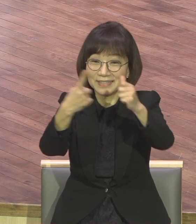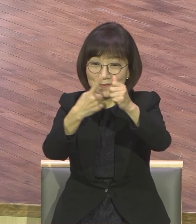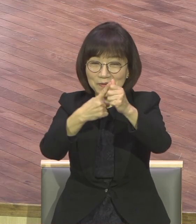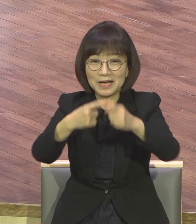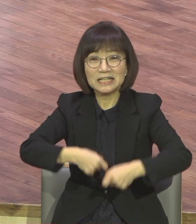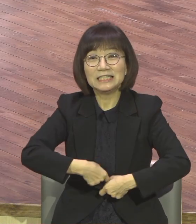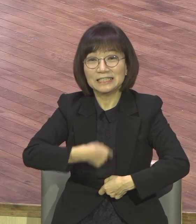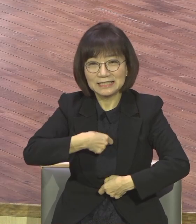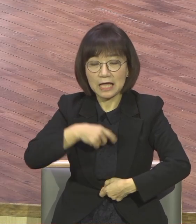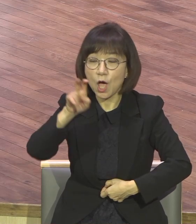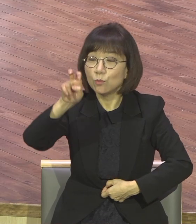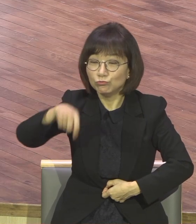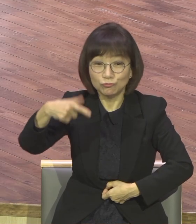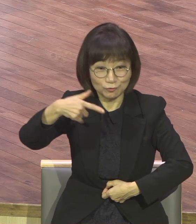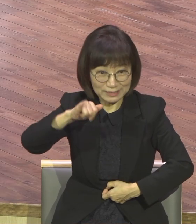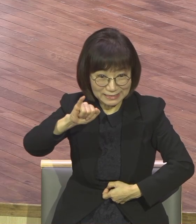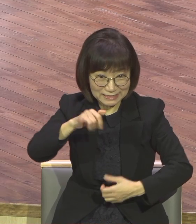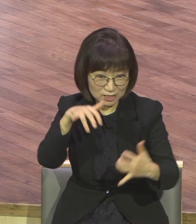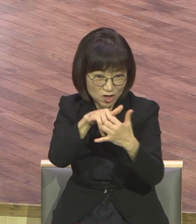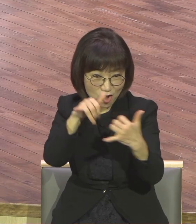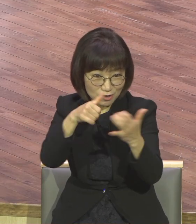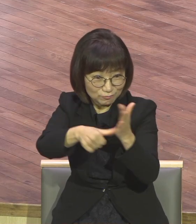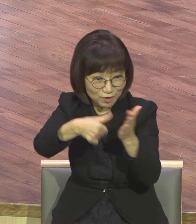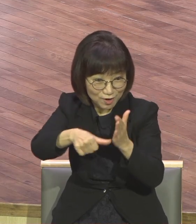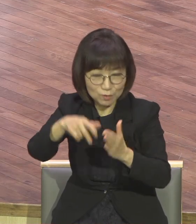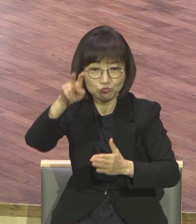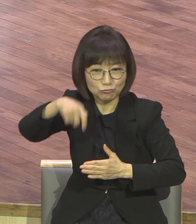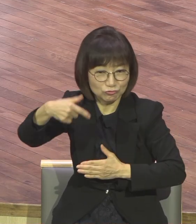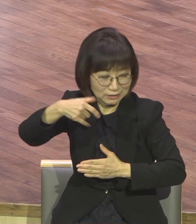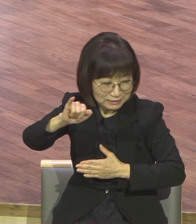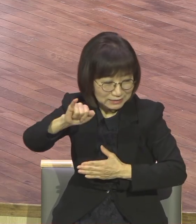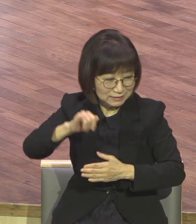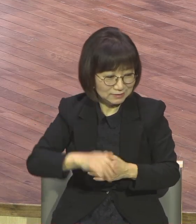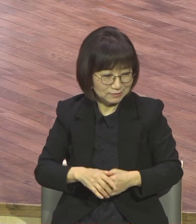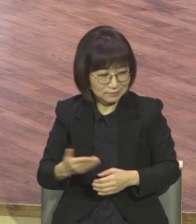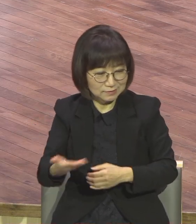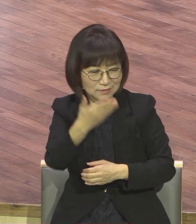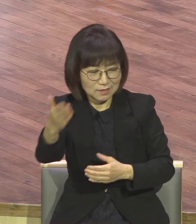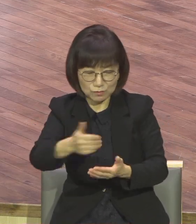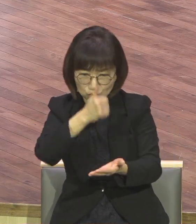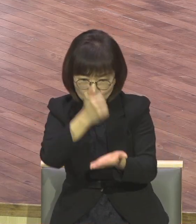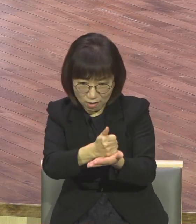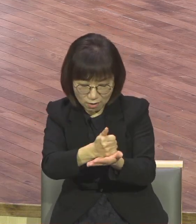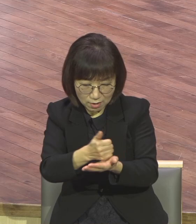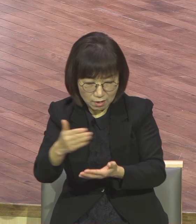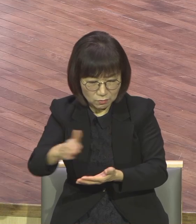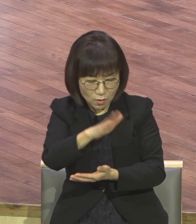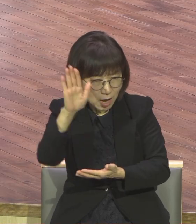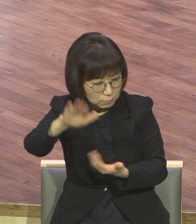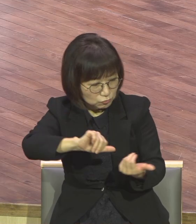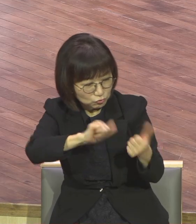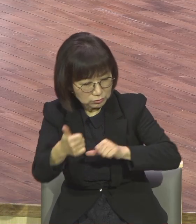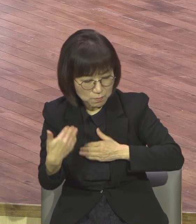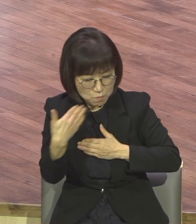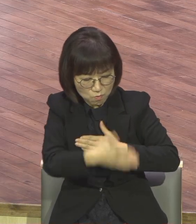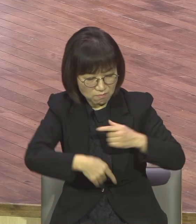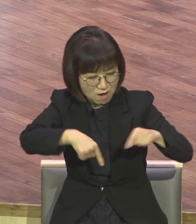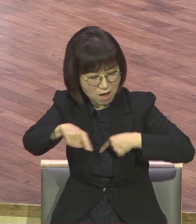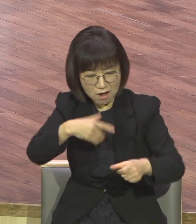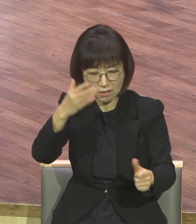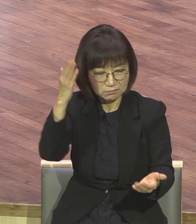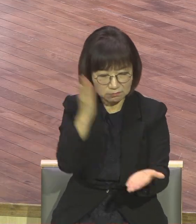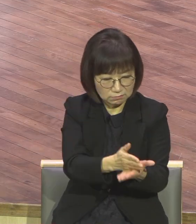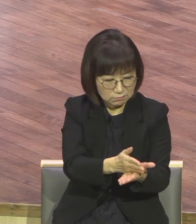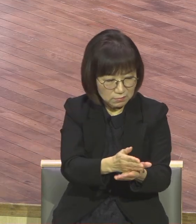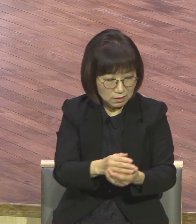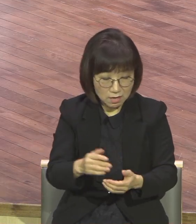의의 무기입니다. 12절 봅니다. 그러므로 너희는 죄가 너희 죽을 몸을 지배하지